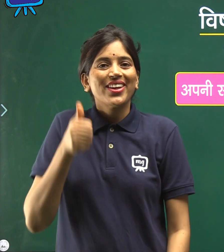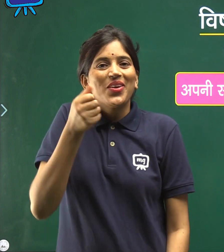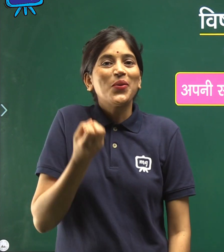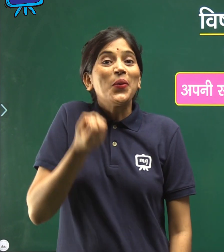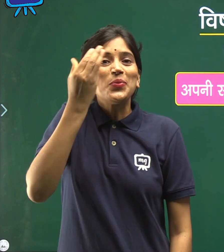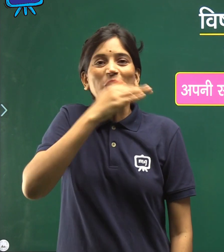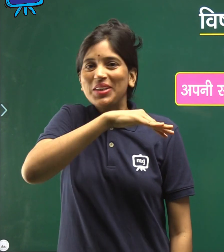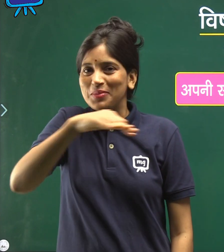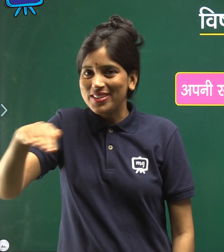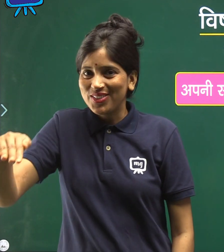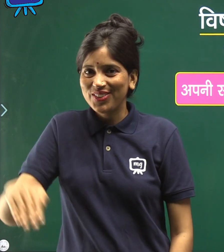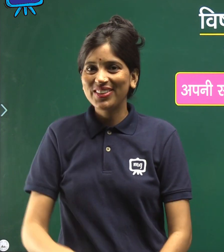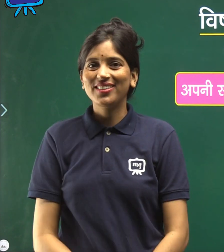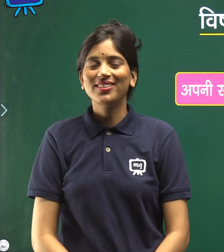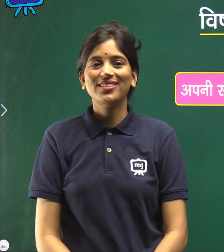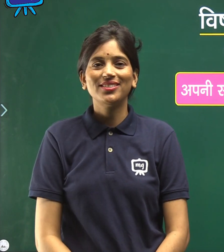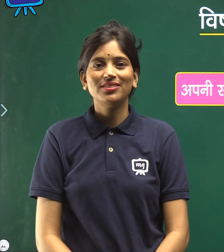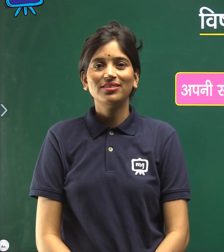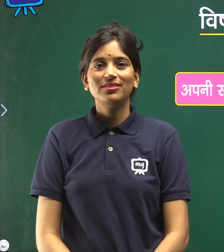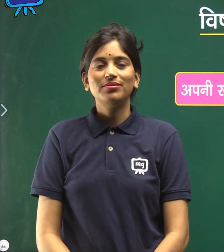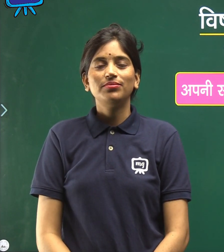गुड मॉर्निंग बच्चों।